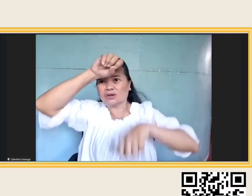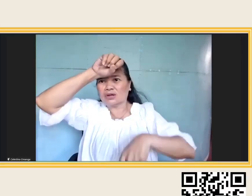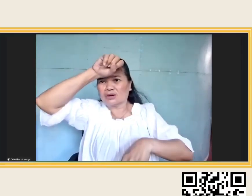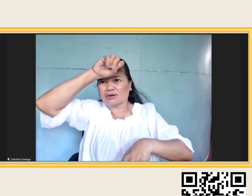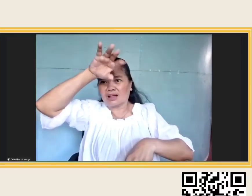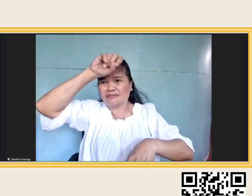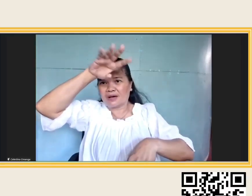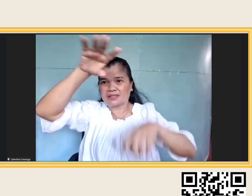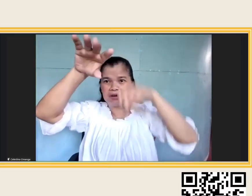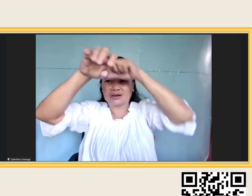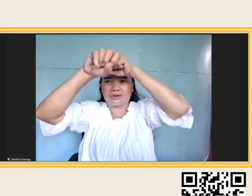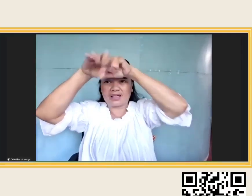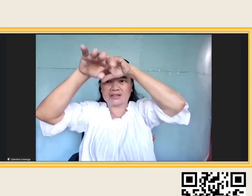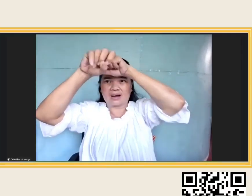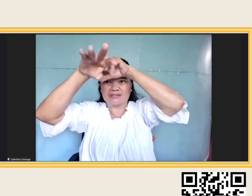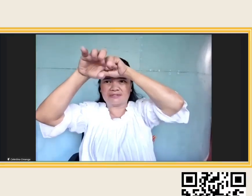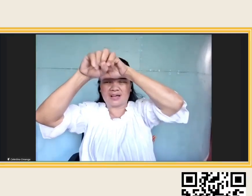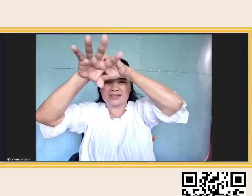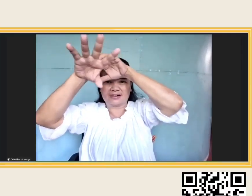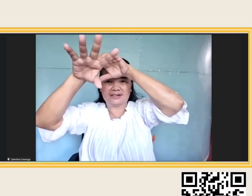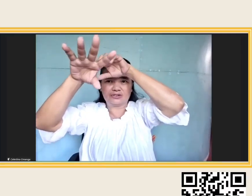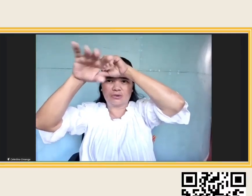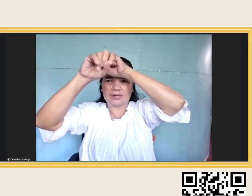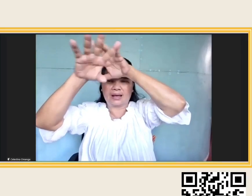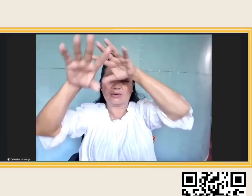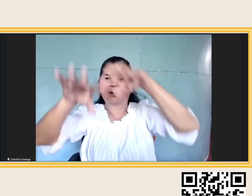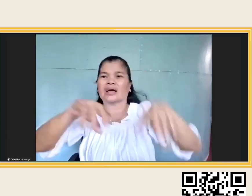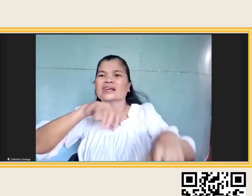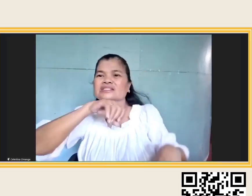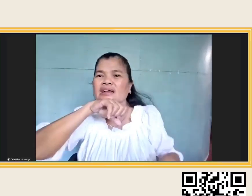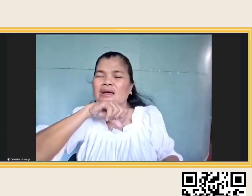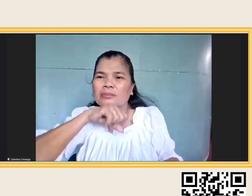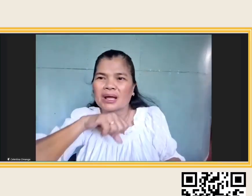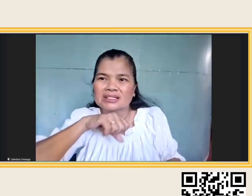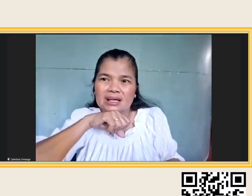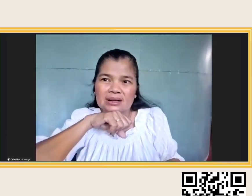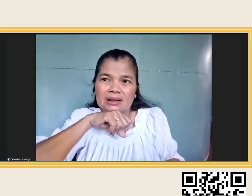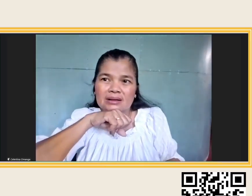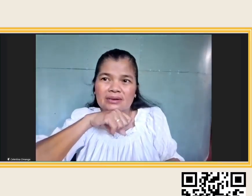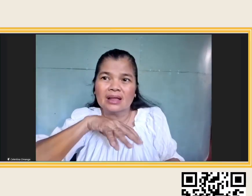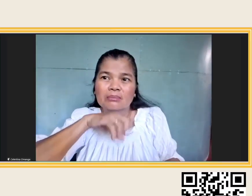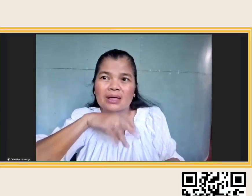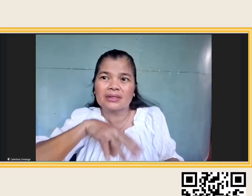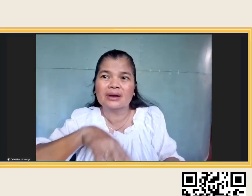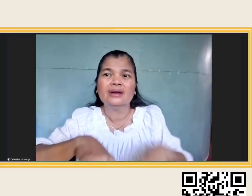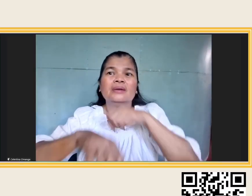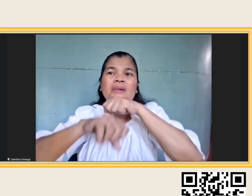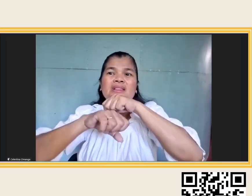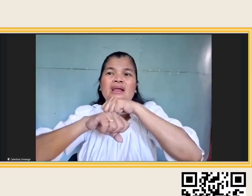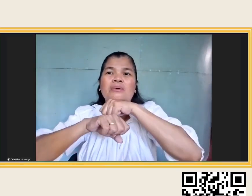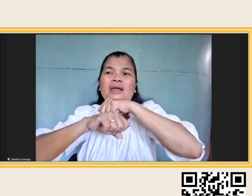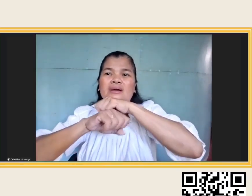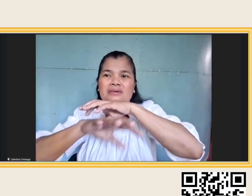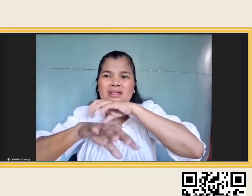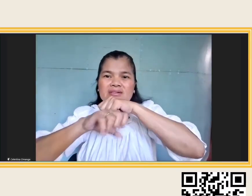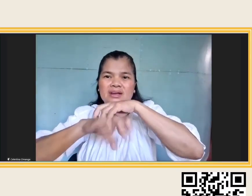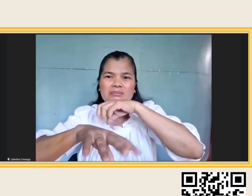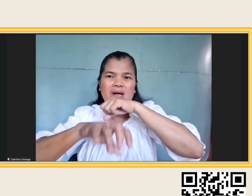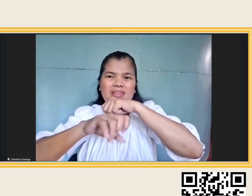Great-grandfather. So, grandfather, great-grandfather. Dalawa. Para sa grandmother, pag dalawa